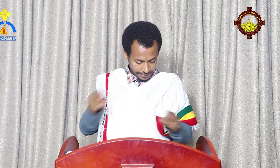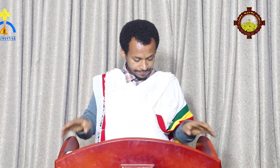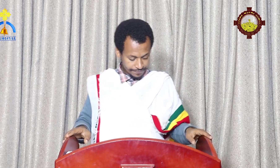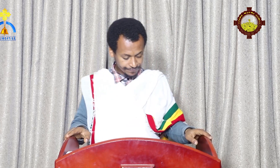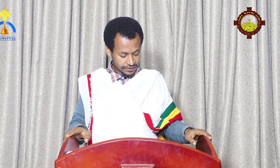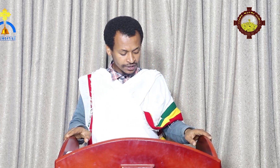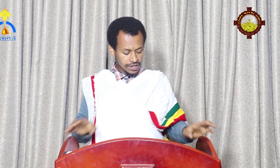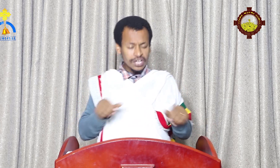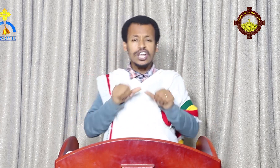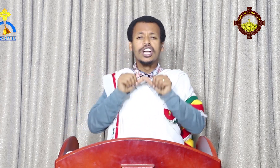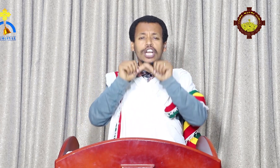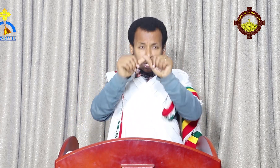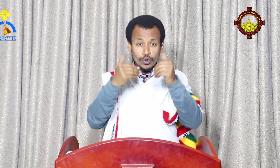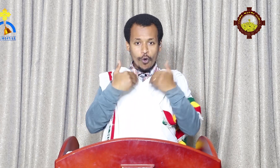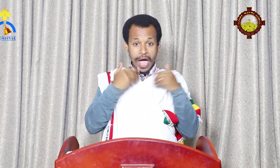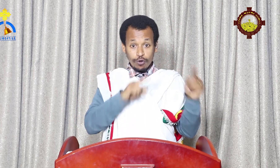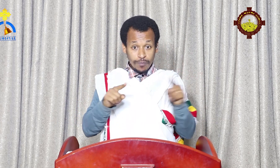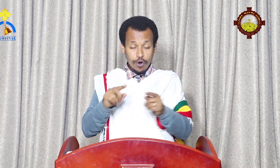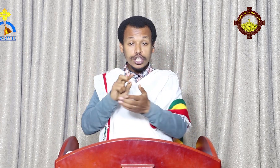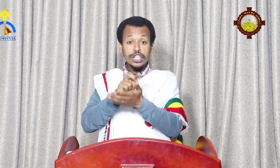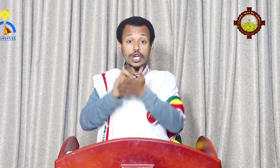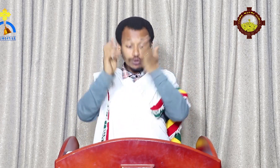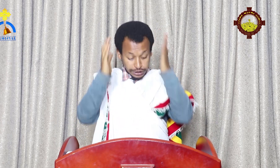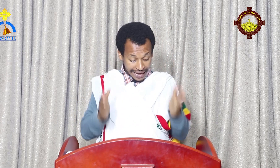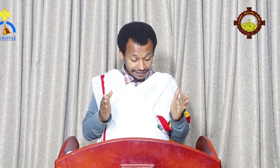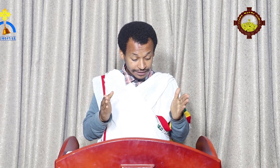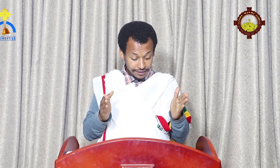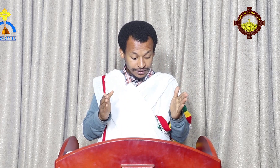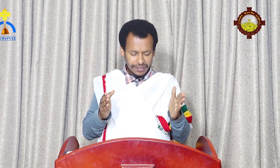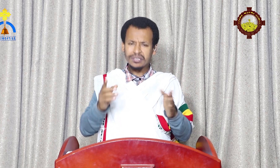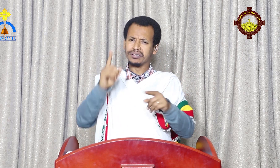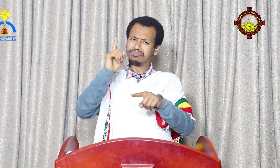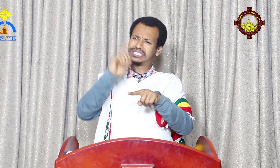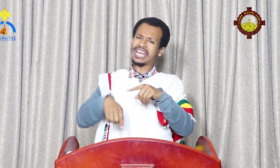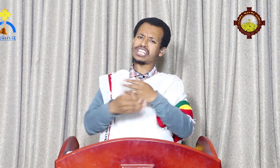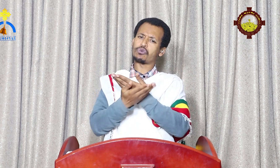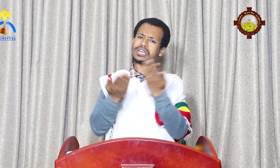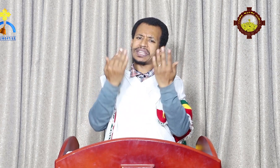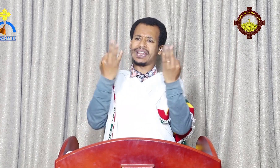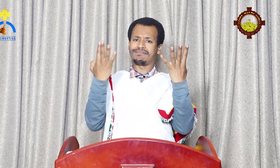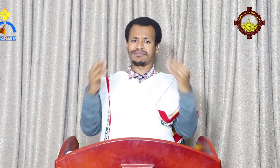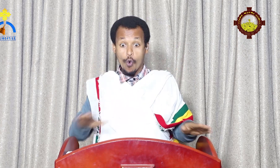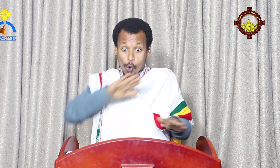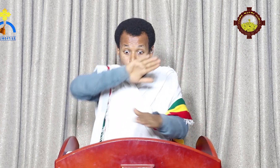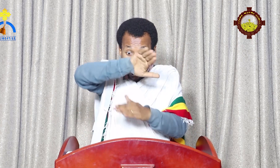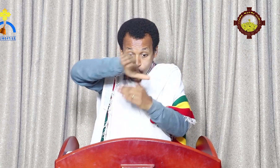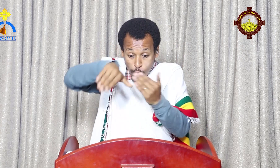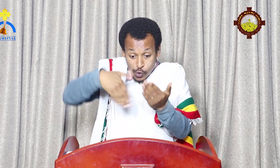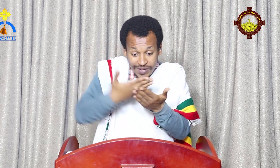መልካም ቀጥሎ ያለው ደግሞ የቅዱሳን ሚስታናቸው ነገር የለም። ሁሉም